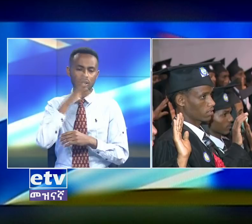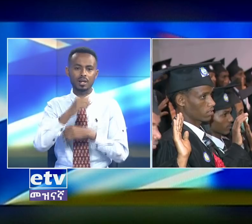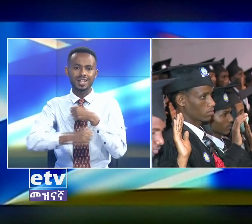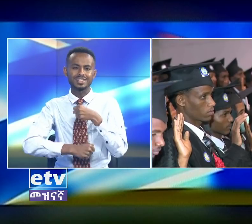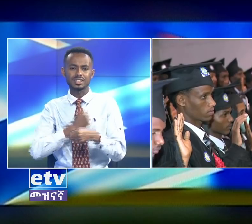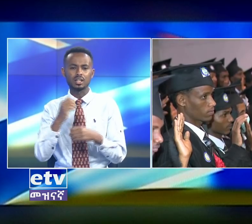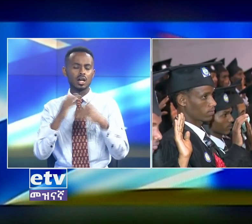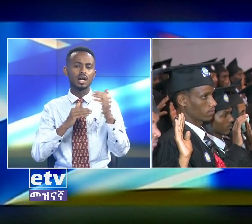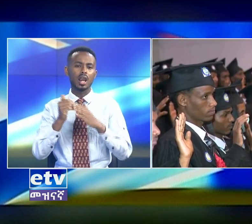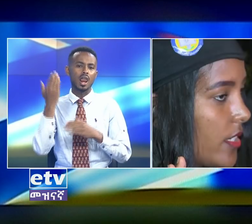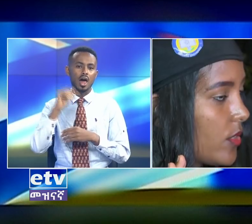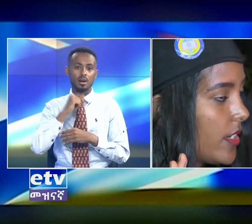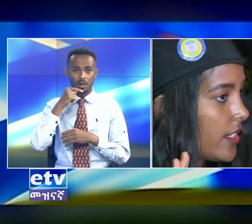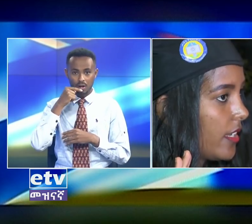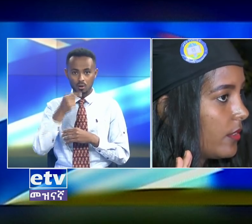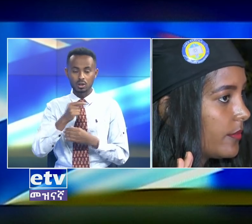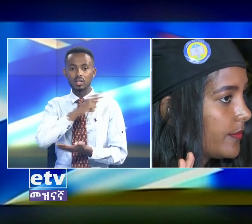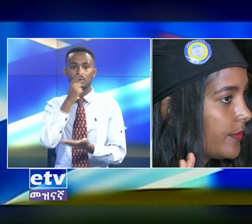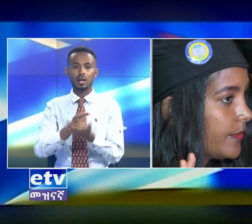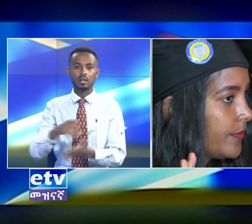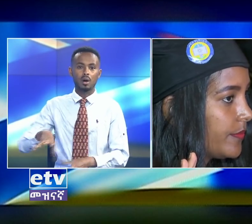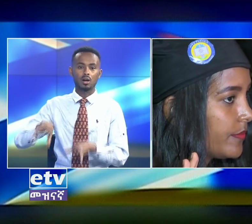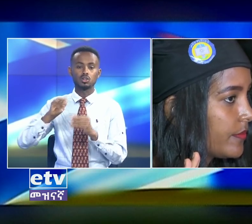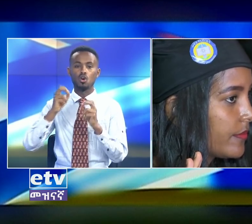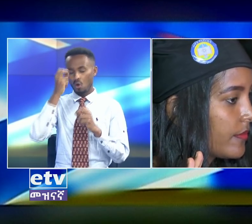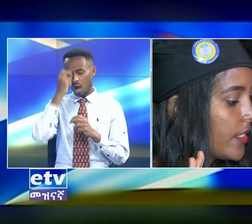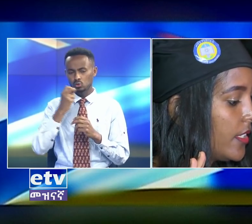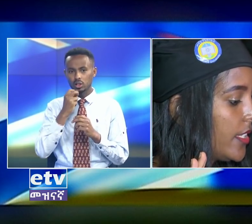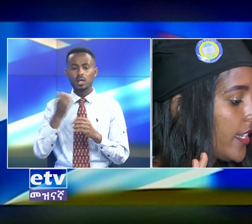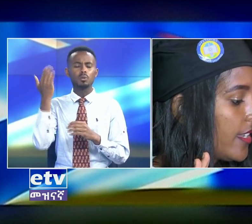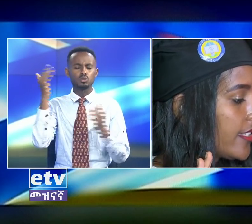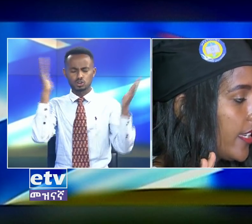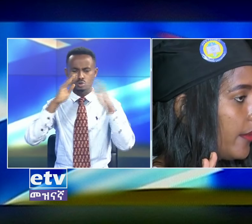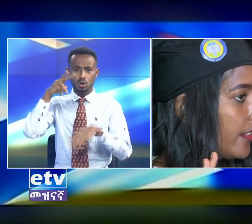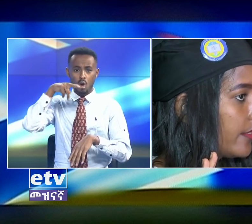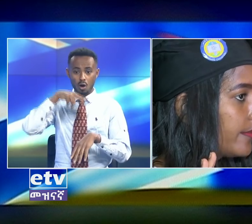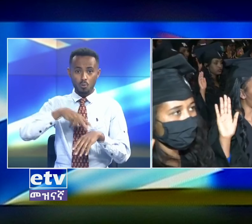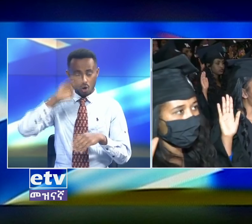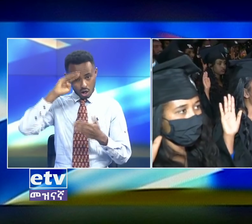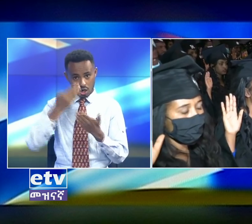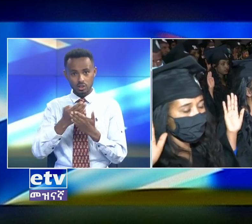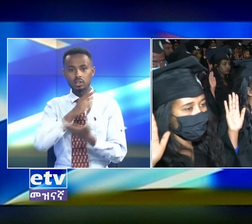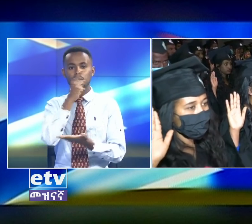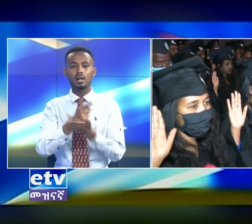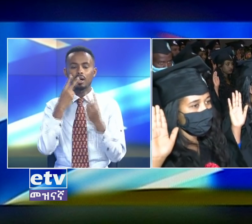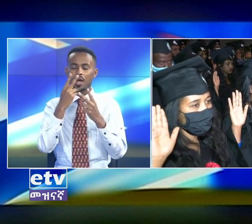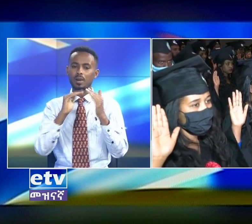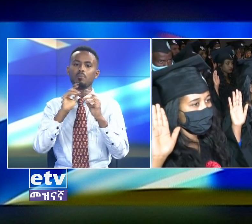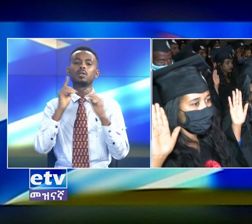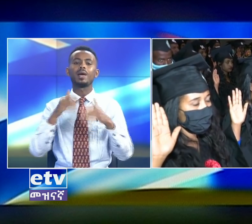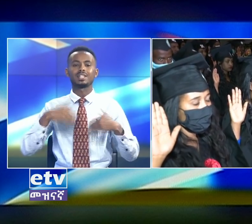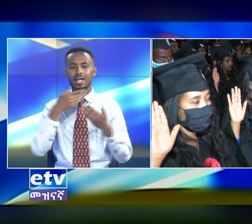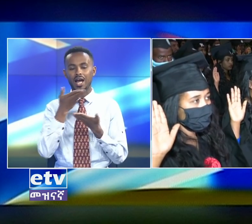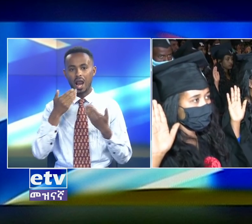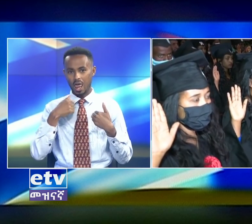ጭንቀት ቀላል እንዳልነበር የሚናገሩት የተመራቂ ተማሪ ወላጆች የነበሩበትን ችግሮች ተቋቁሞ ልጅ ሲመረቅ ከማየት በላይ ምን የሚያስደስት ነገር